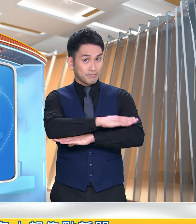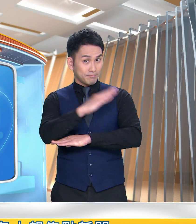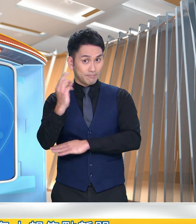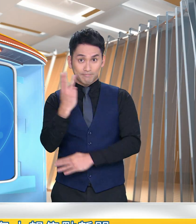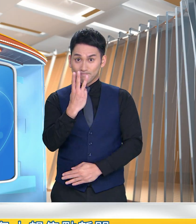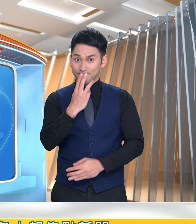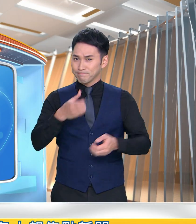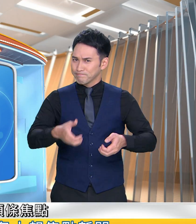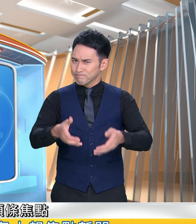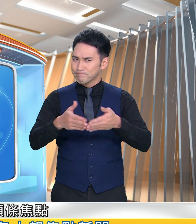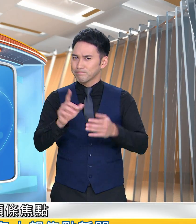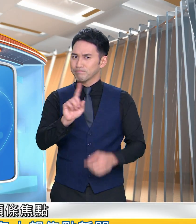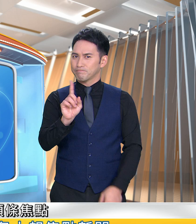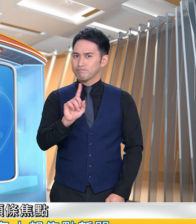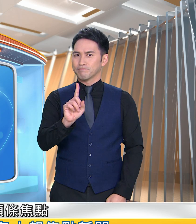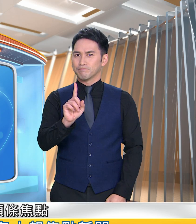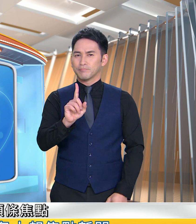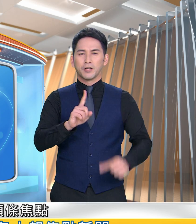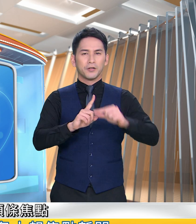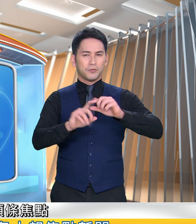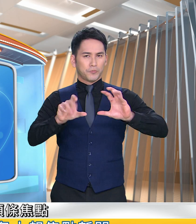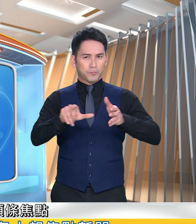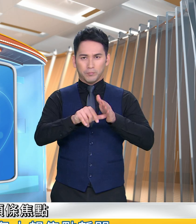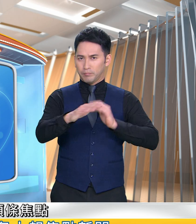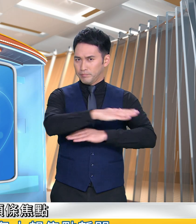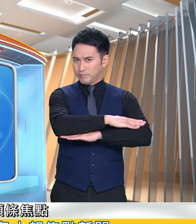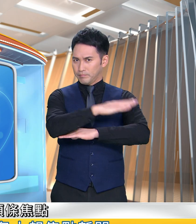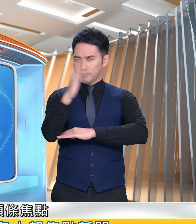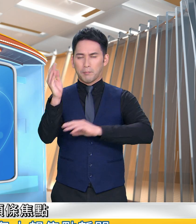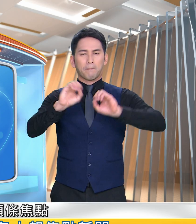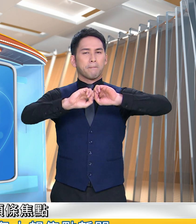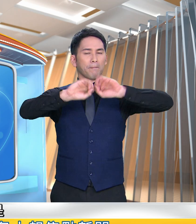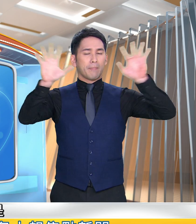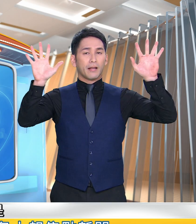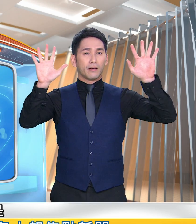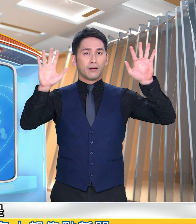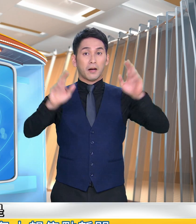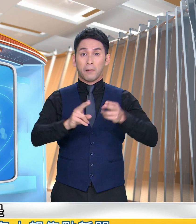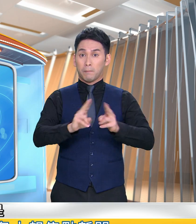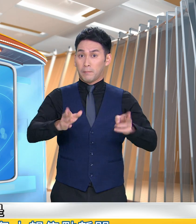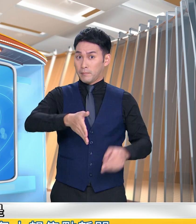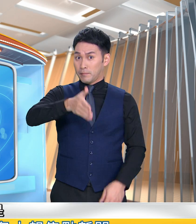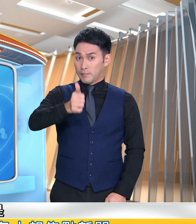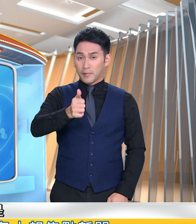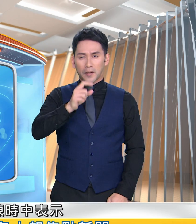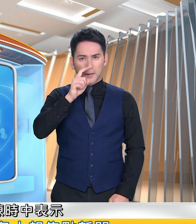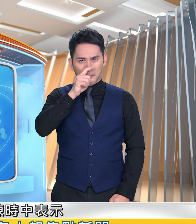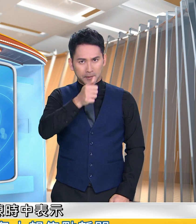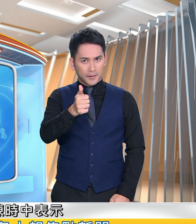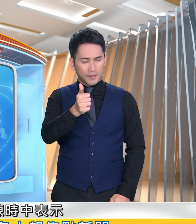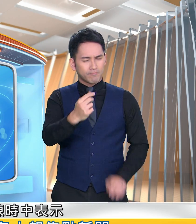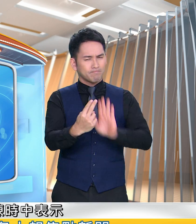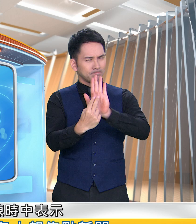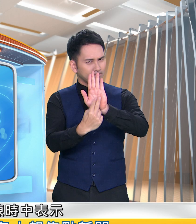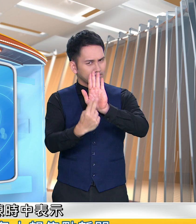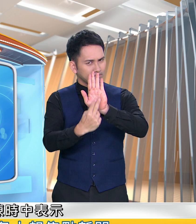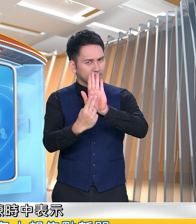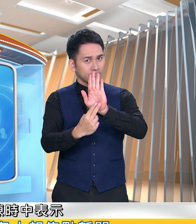来关心各大报的头条焦点。中国时报的头条是，中央疫情指挥官陈时中表